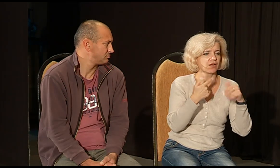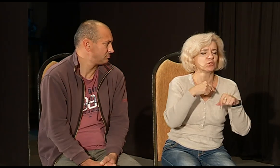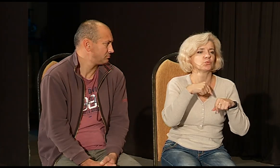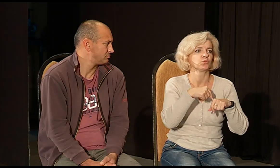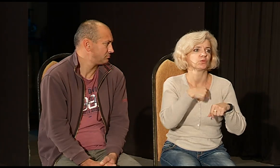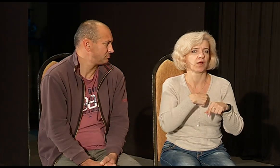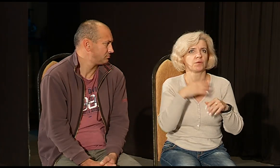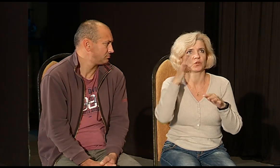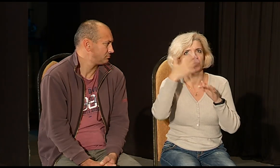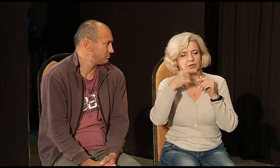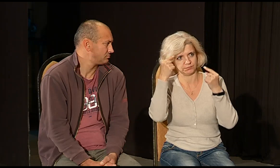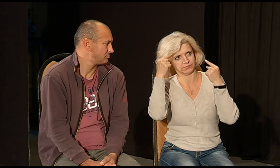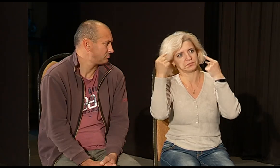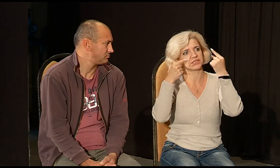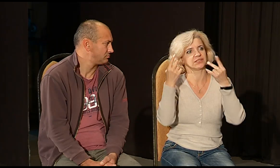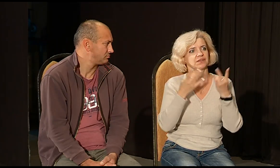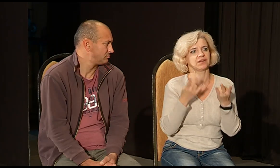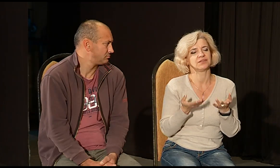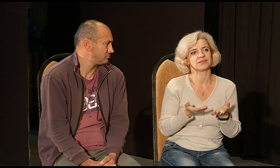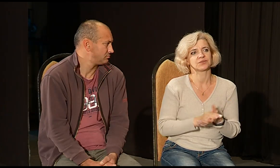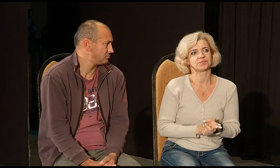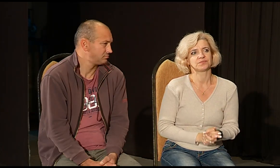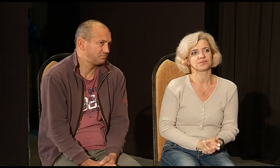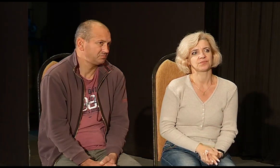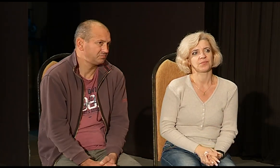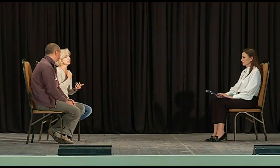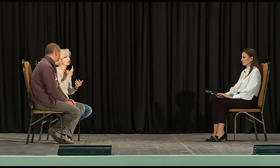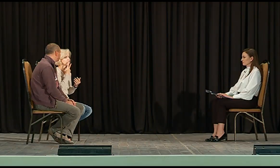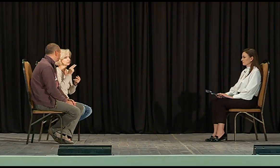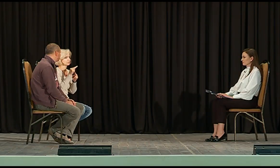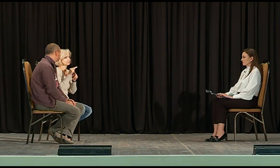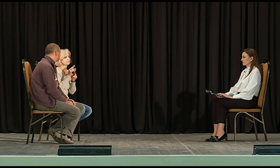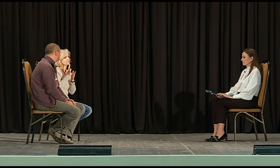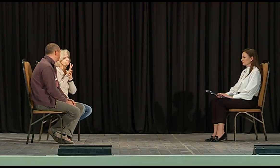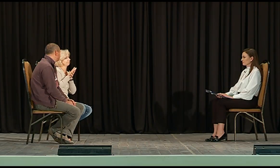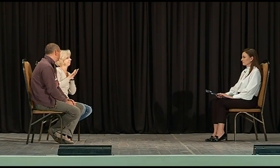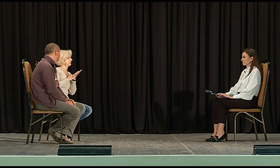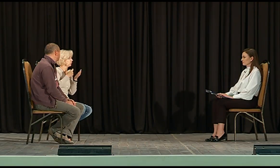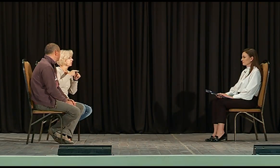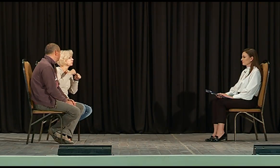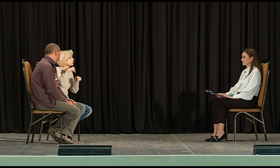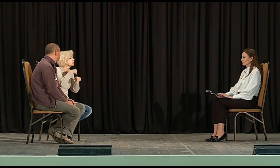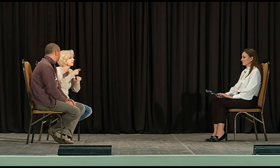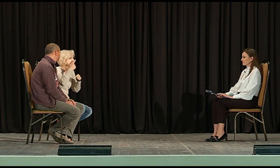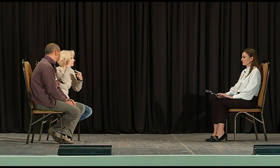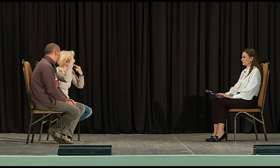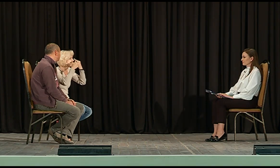mine părinții mei la fel nu aud. Ei mi-au transmis lucrul ăsta. Trebuie să fii un pic de psiholog, unde nu te-ai duce, cum